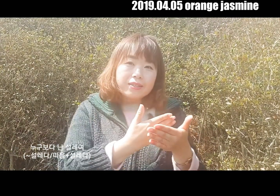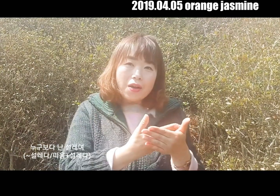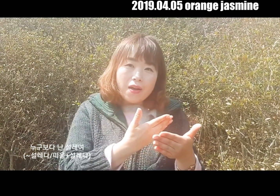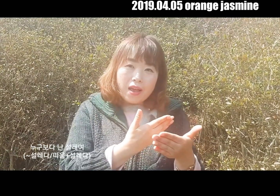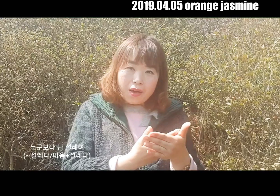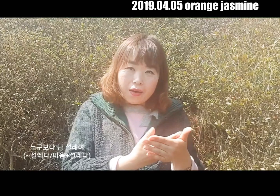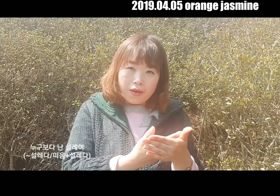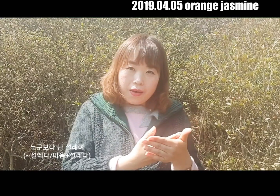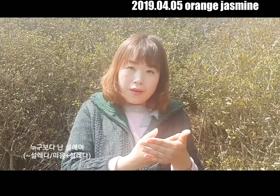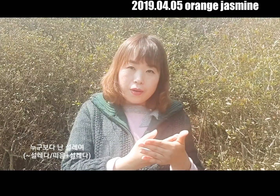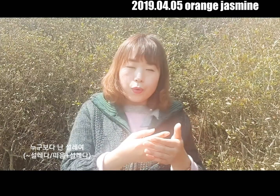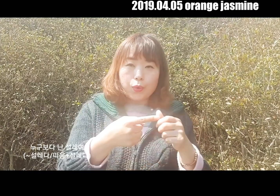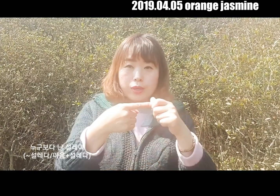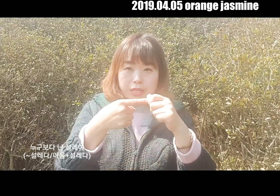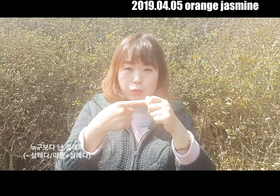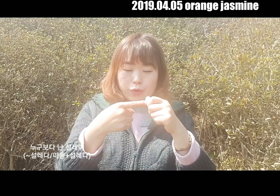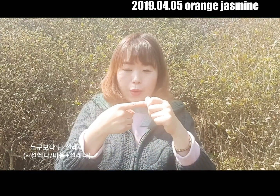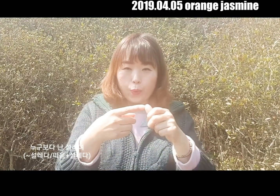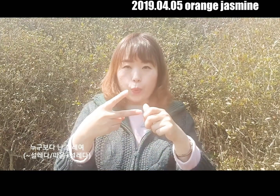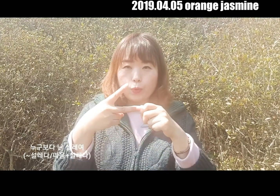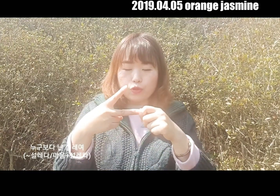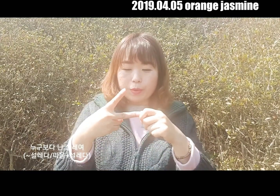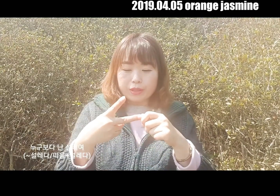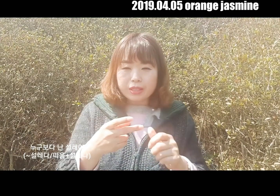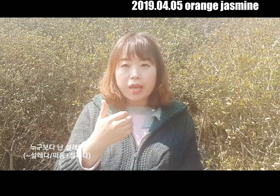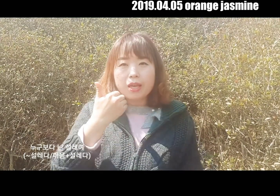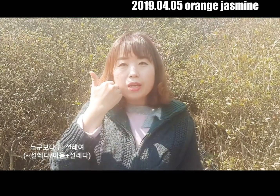난 설레요. 이렇게 하셔도 되고, 두 번째,